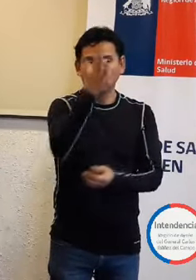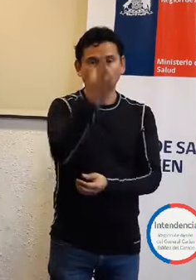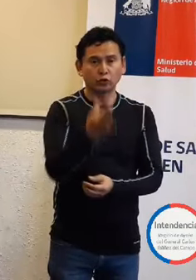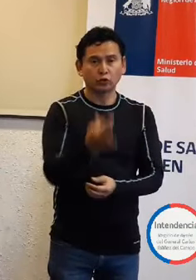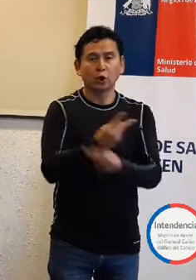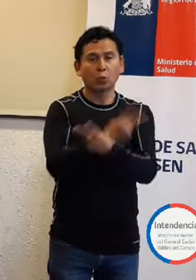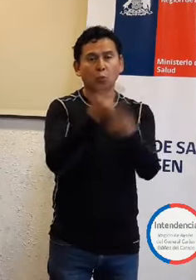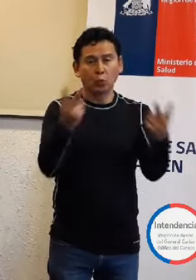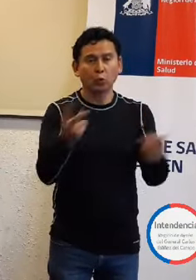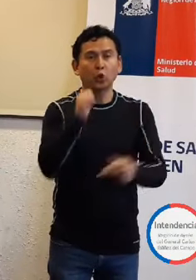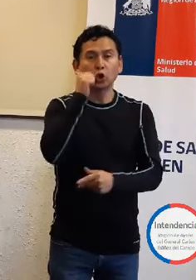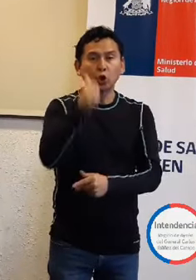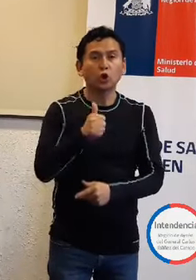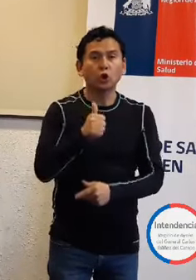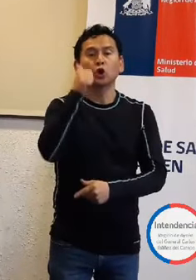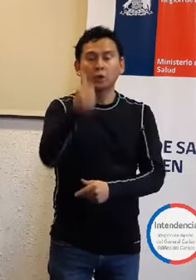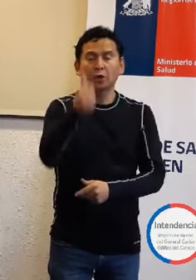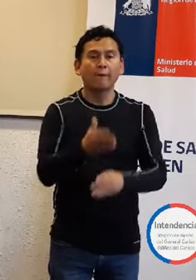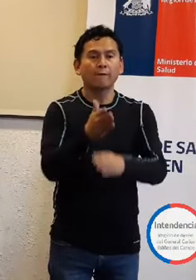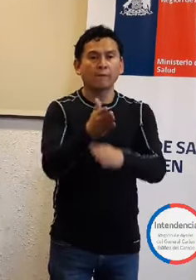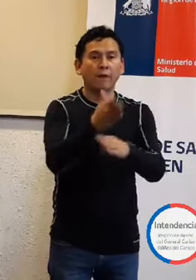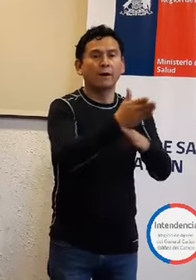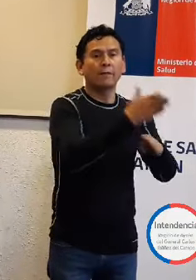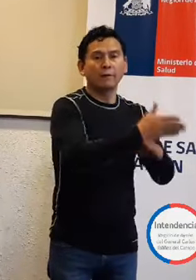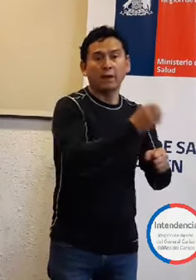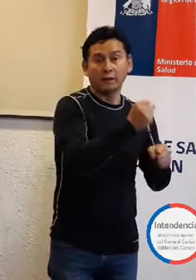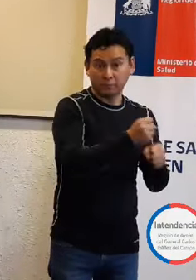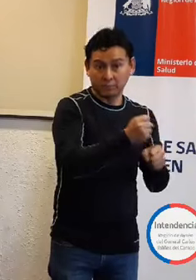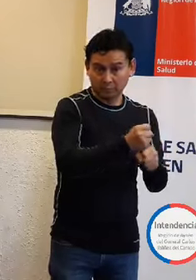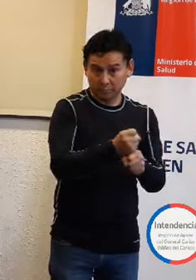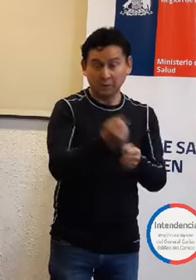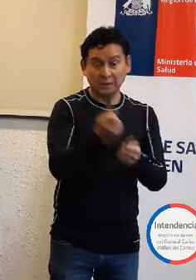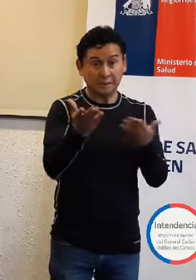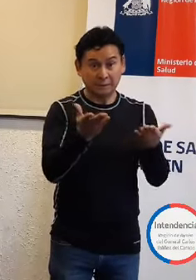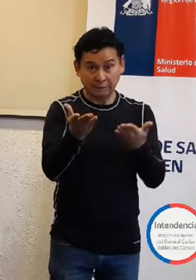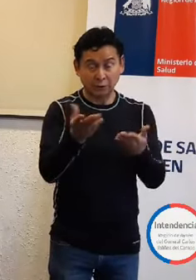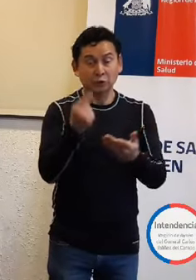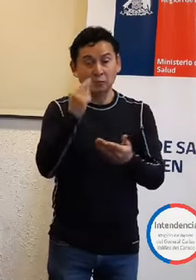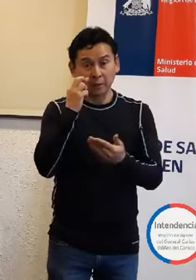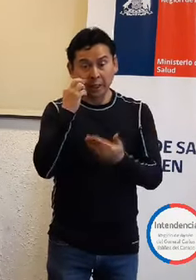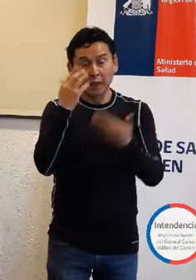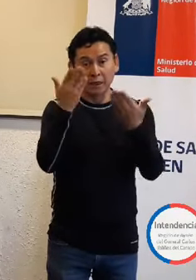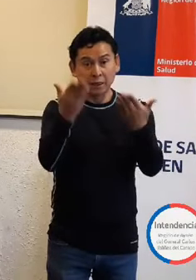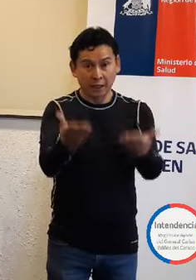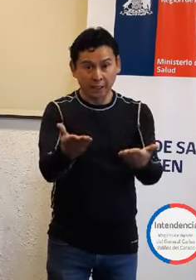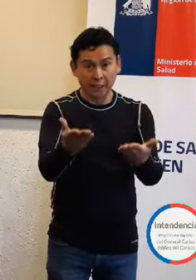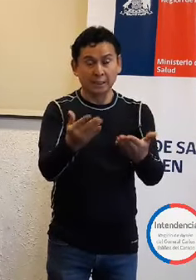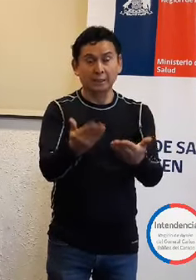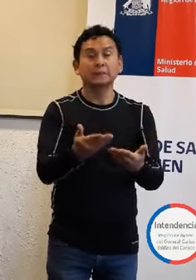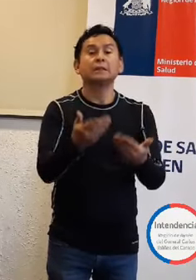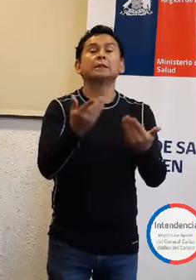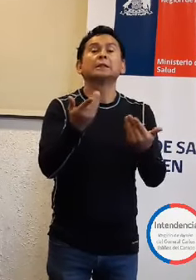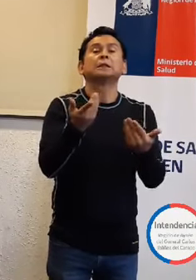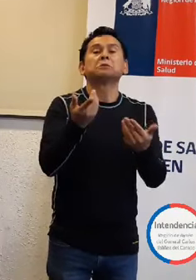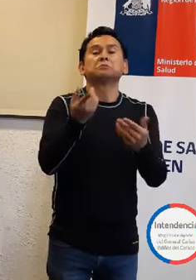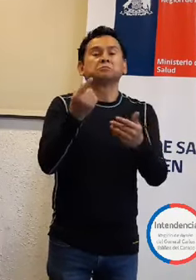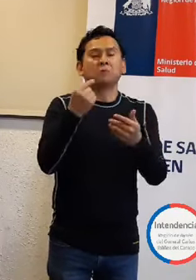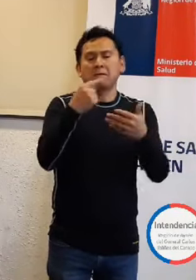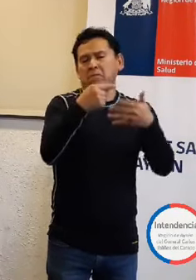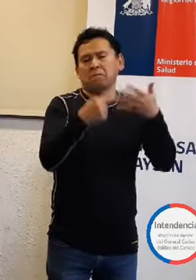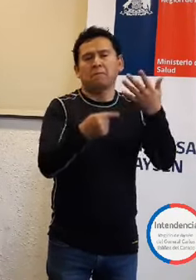que día a día concurrimos a nuestros servicios públicos para poder seguir trabajando y seguir entregando prestaciones